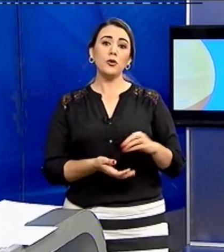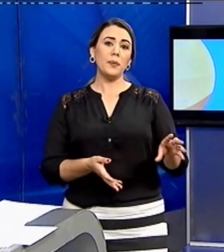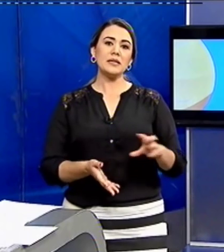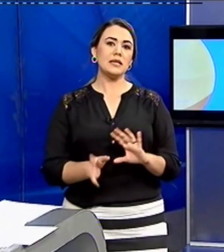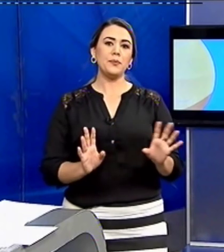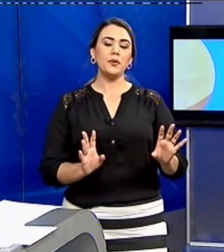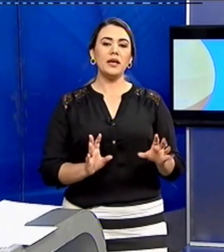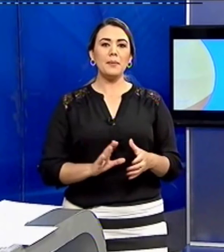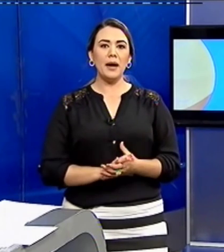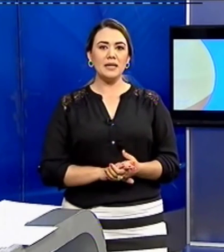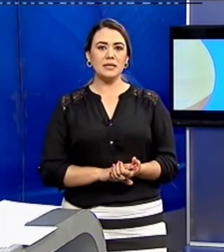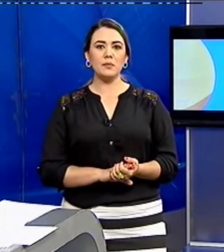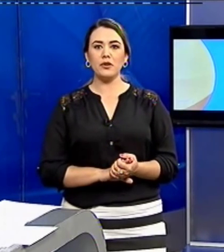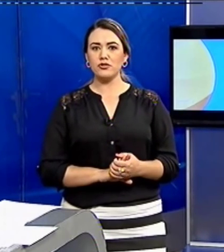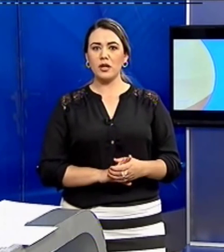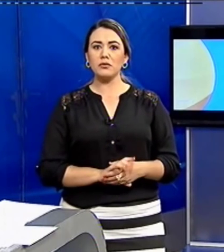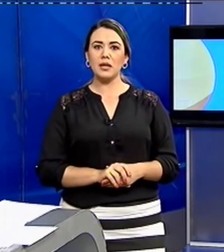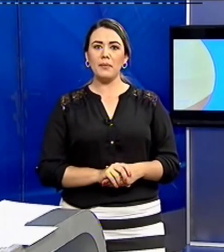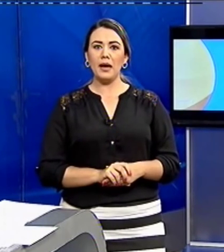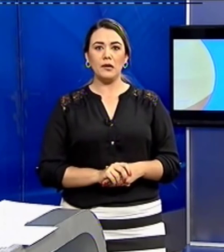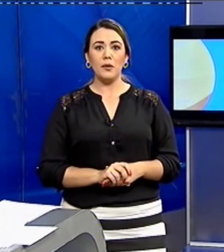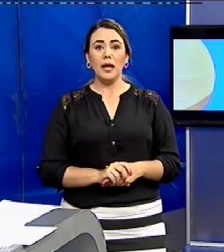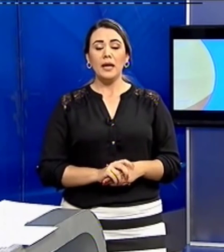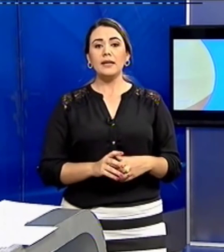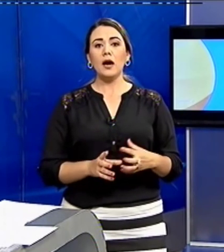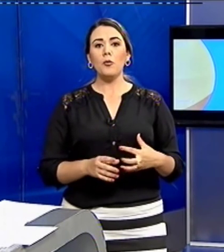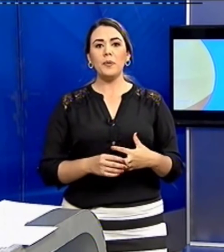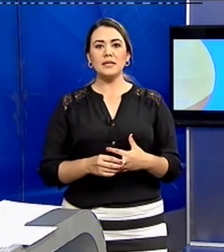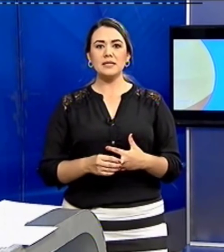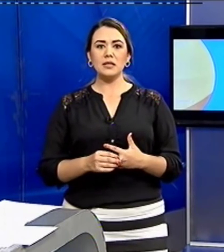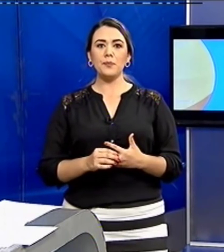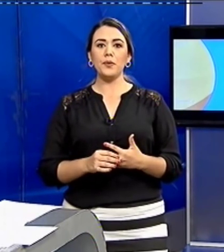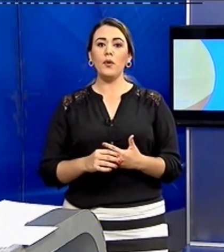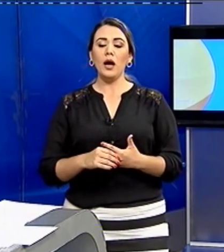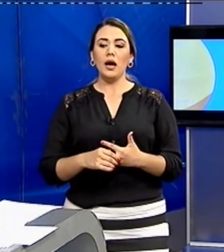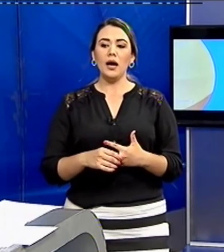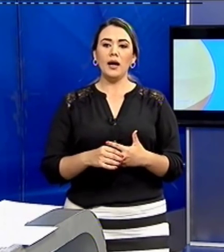num princípio que é base também no direito do trabalho, que é o princípio